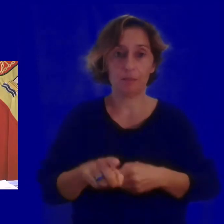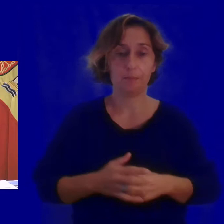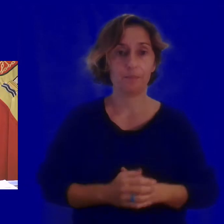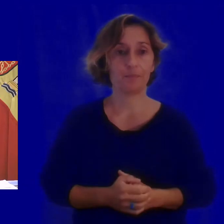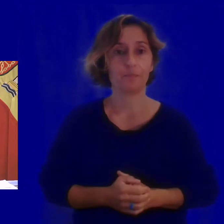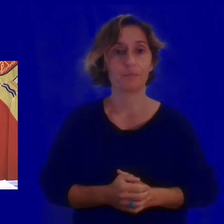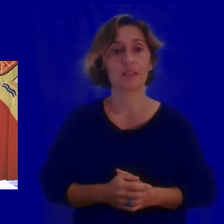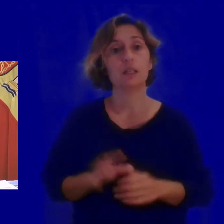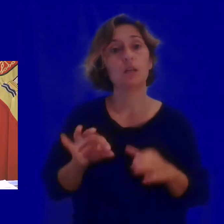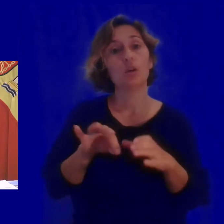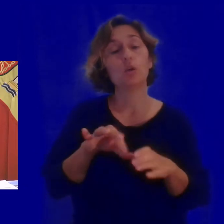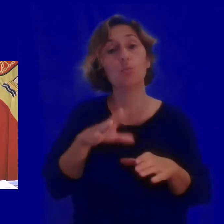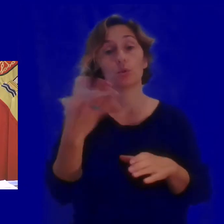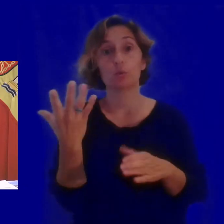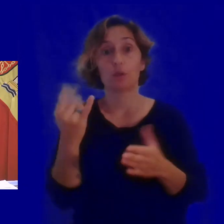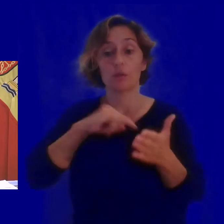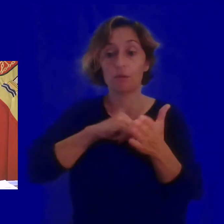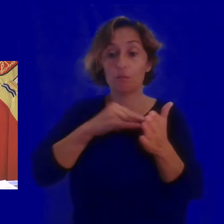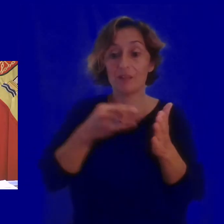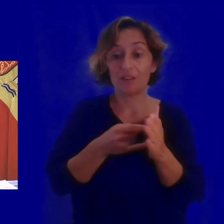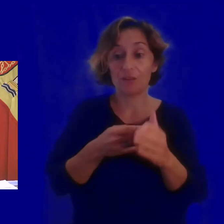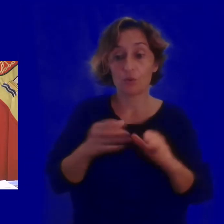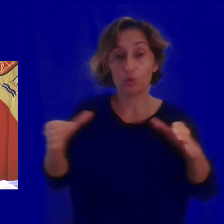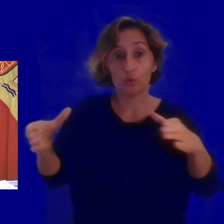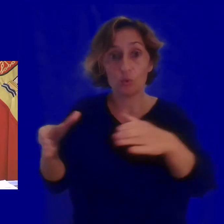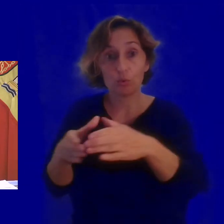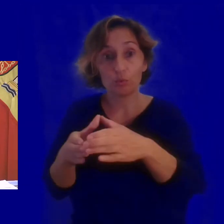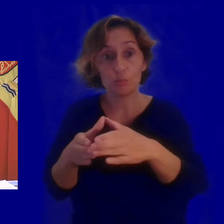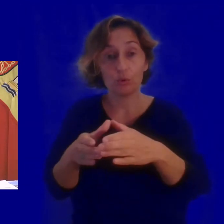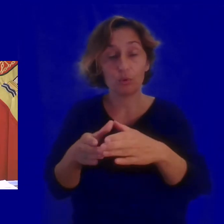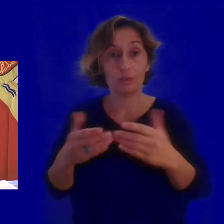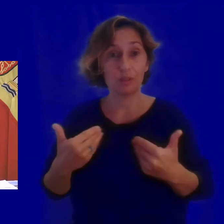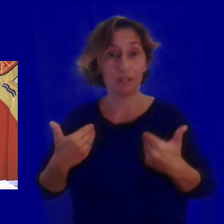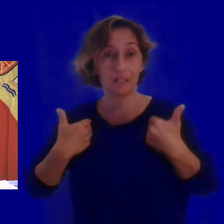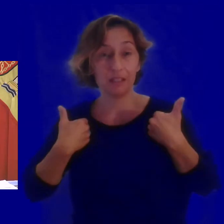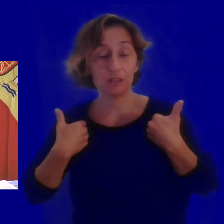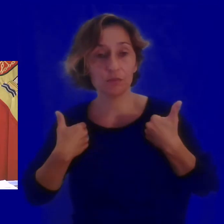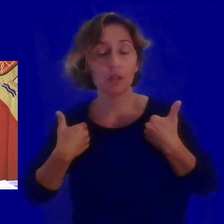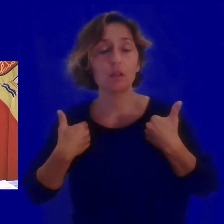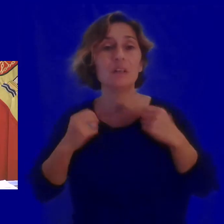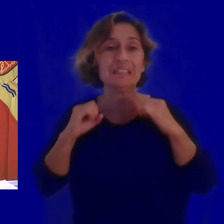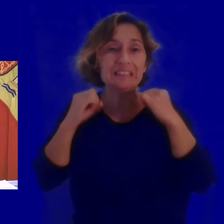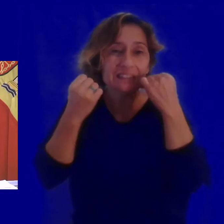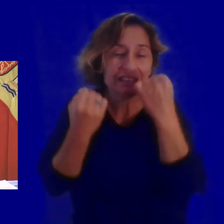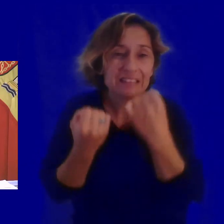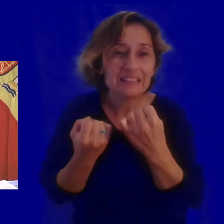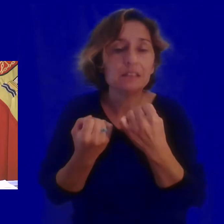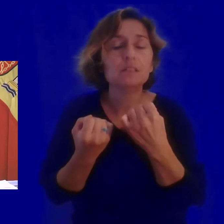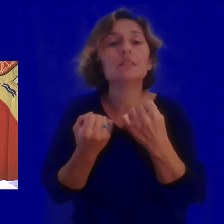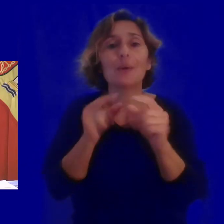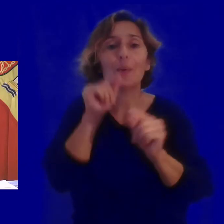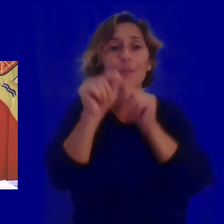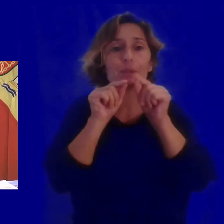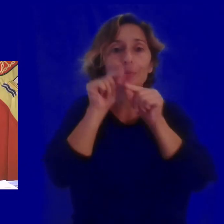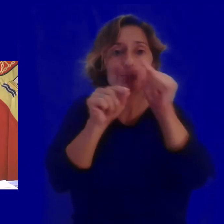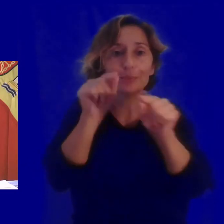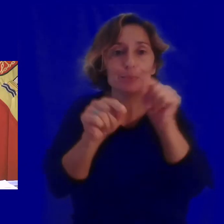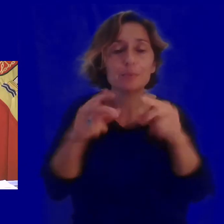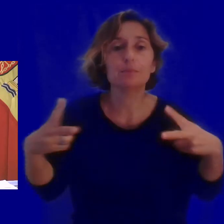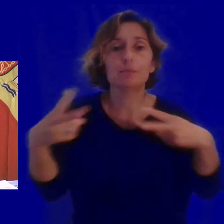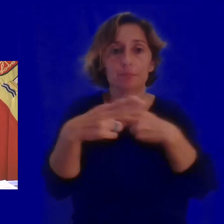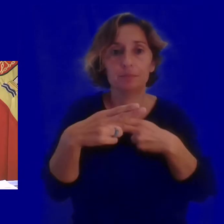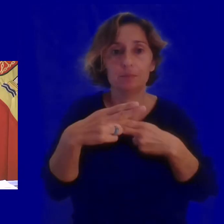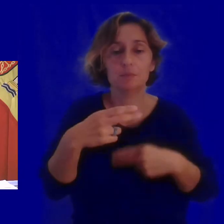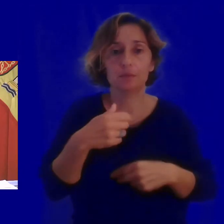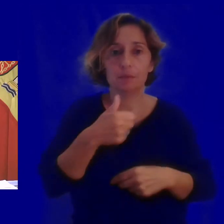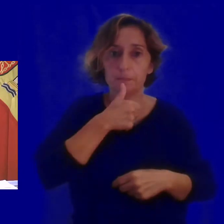Afortunadamente, gracias a estas medidas y al esfuerzo colectivo de todos y todas, estamos comenzando a contener la transmisión del virus. Es